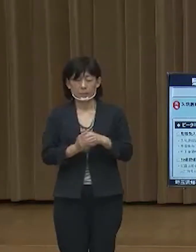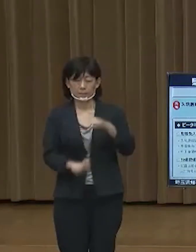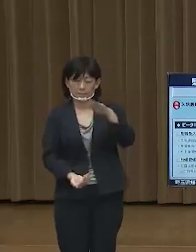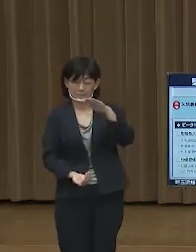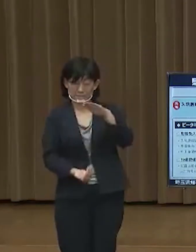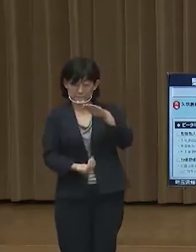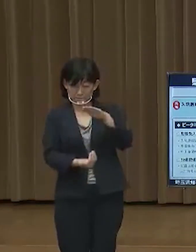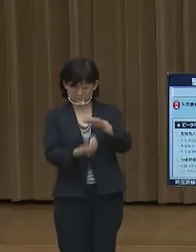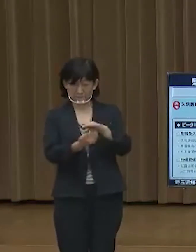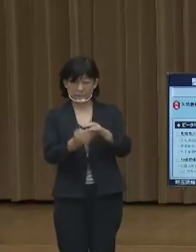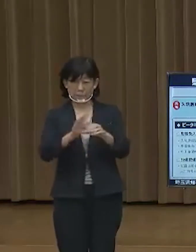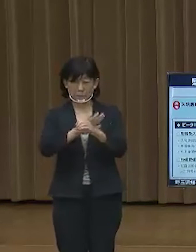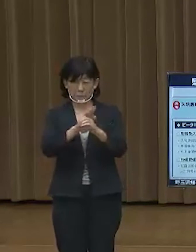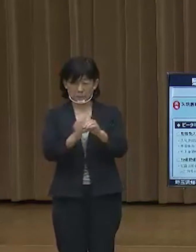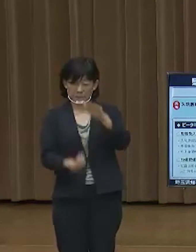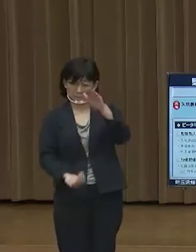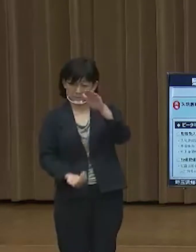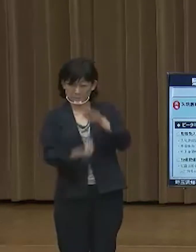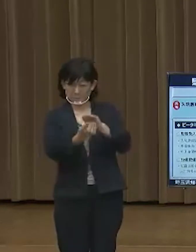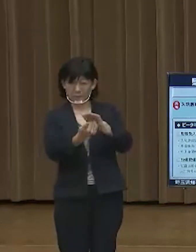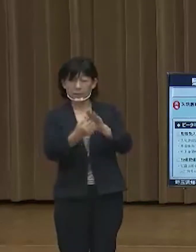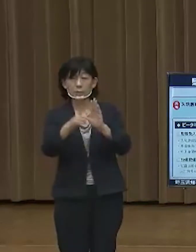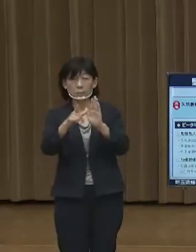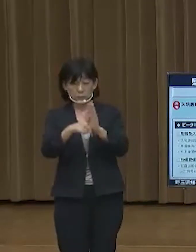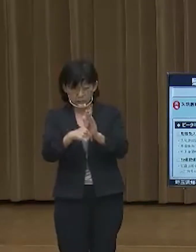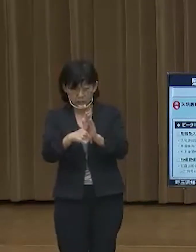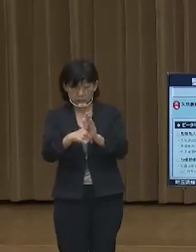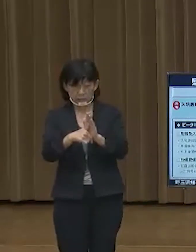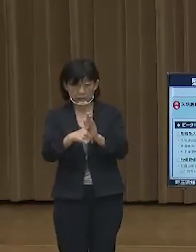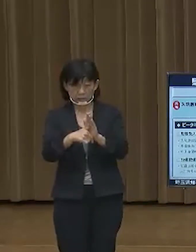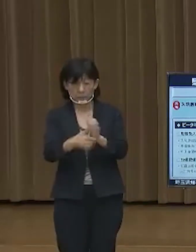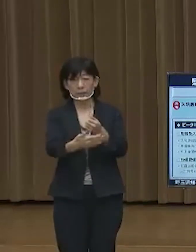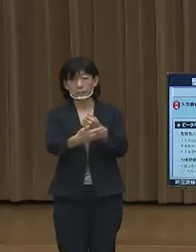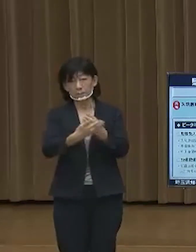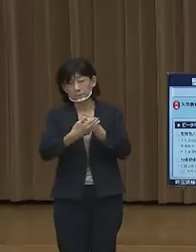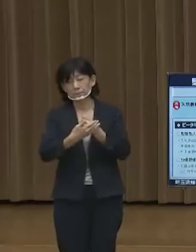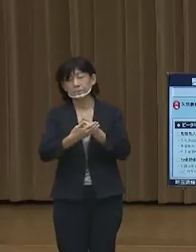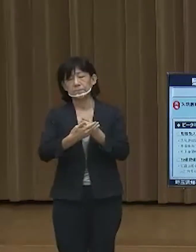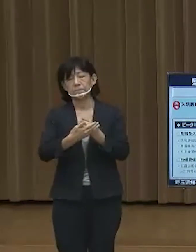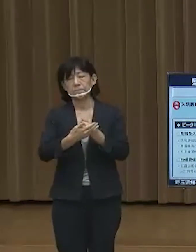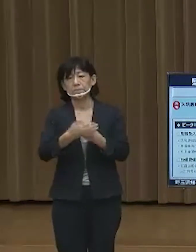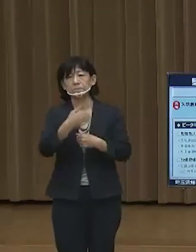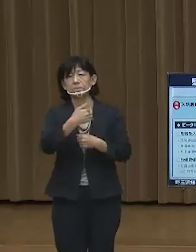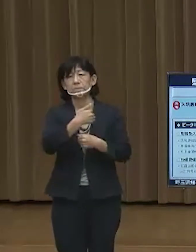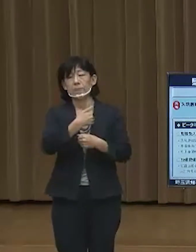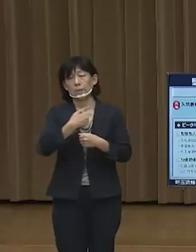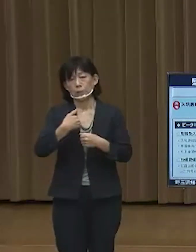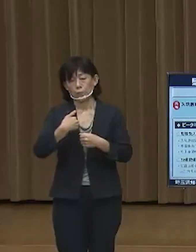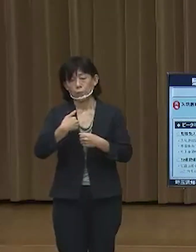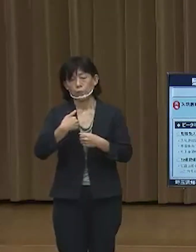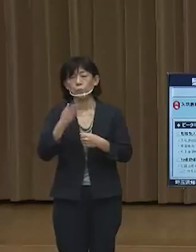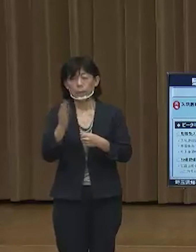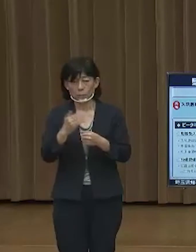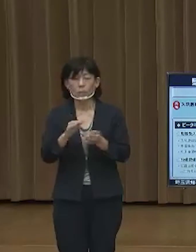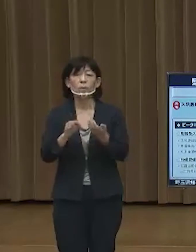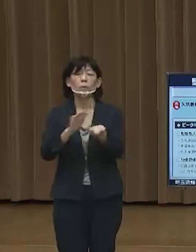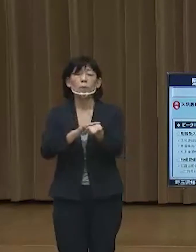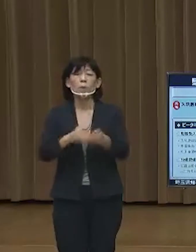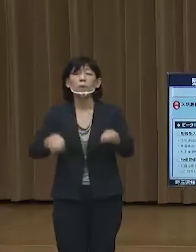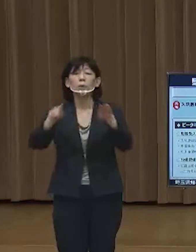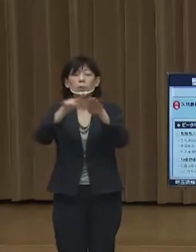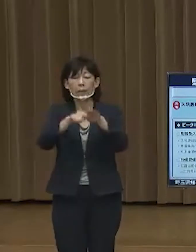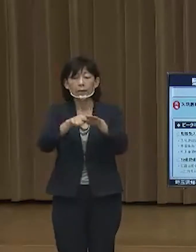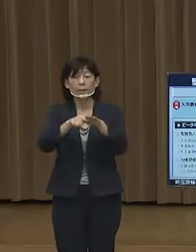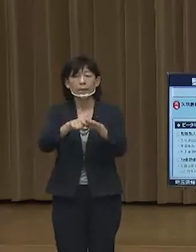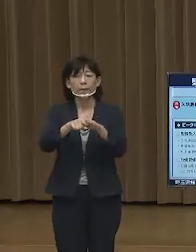でオープンをお願いしているんだけれども、早いうちから確保していく、あるいはその病棟単位でやらないとその動線が確保できないので、